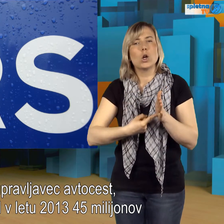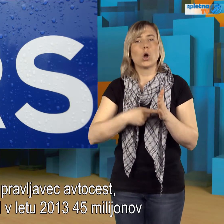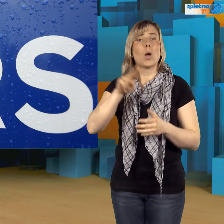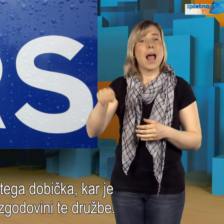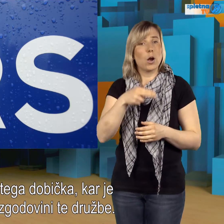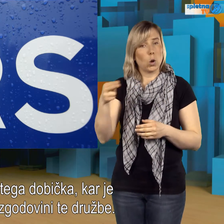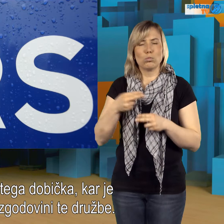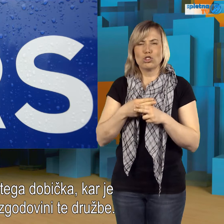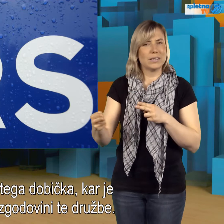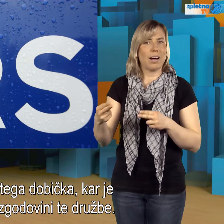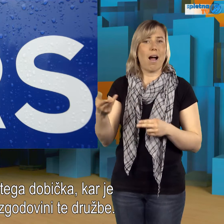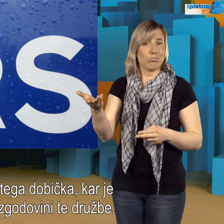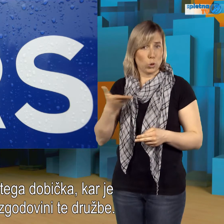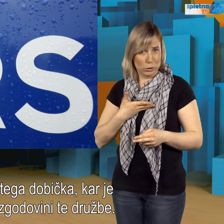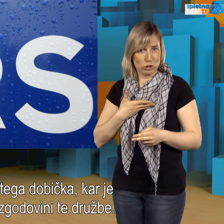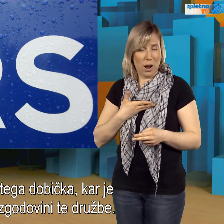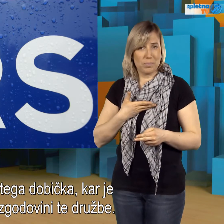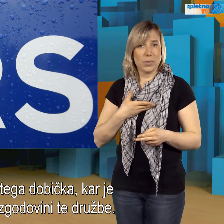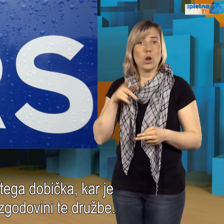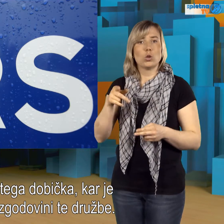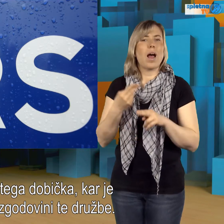največ v zgodovini te družbe.